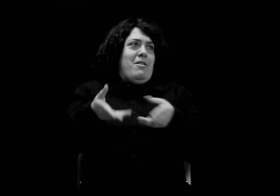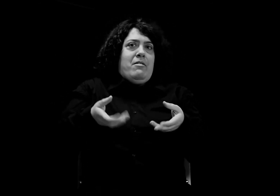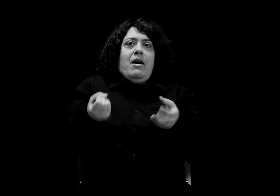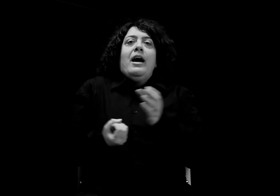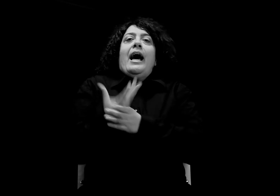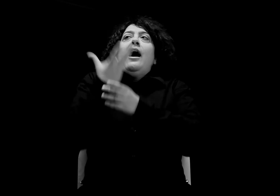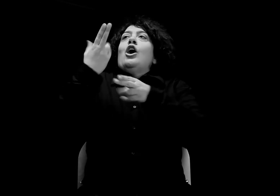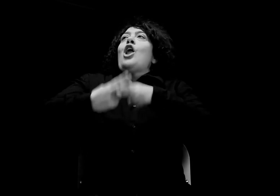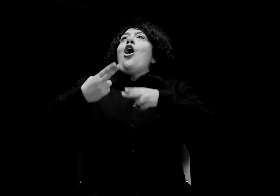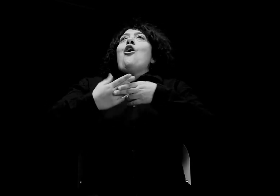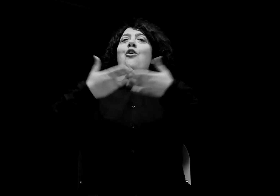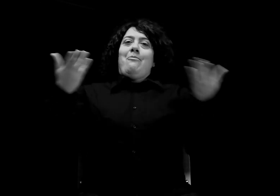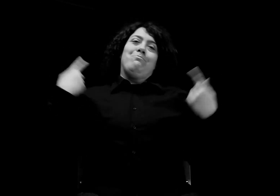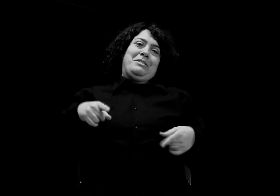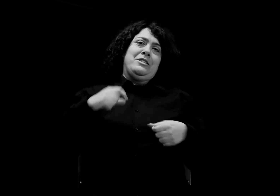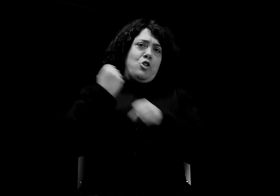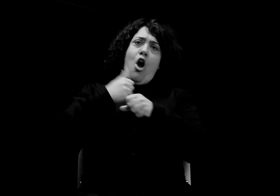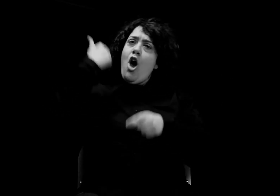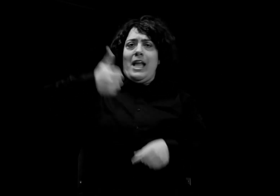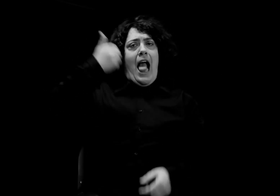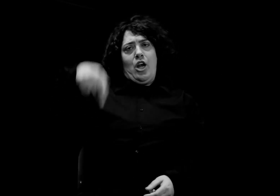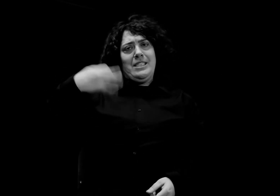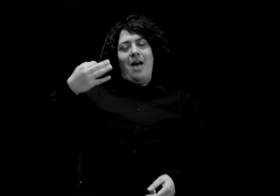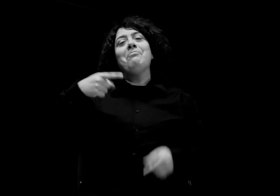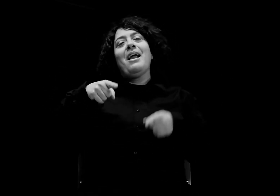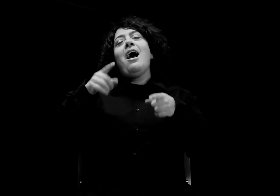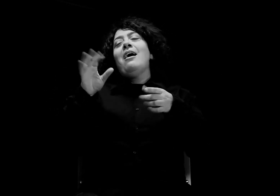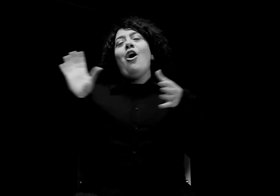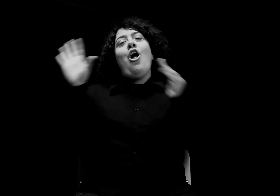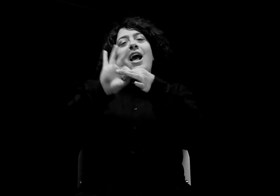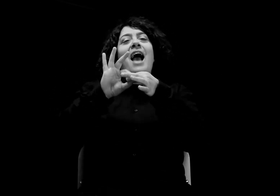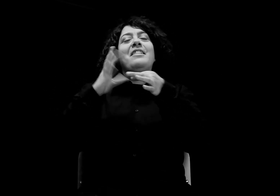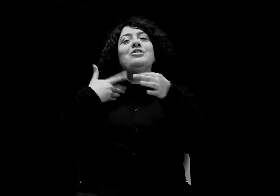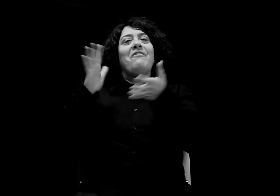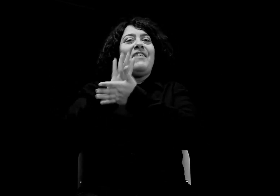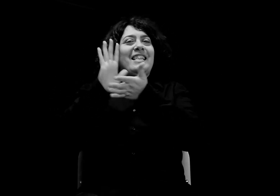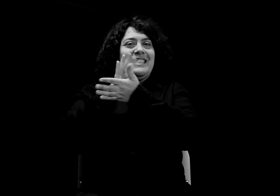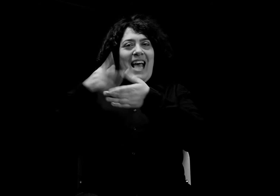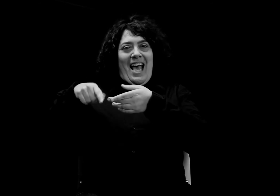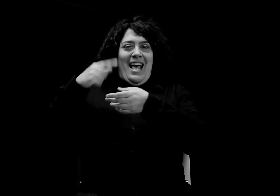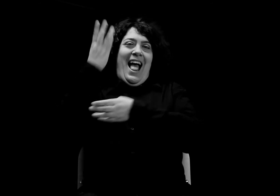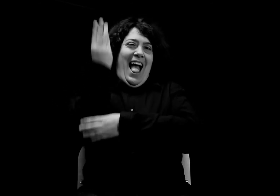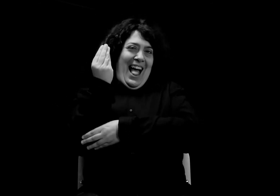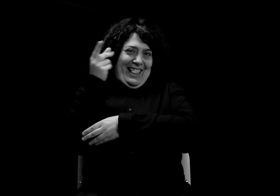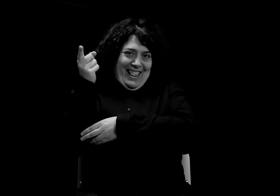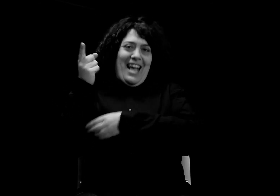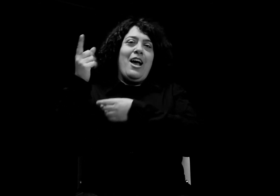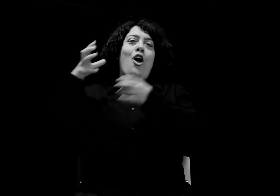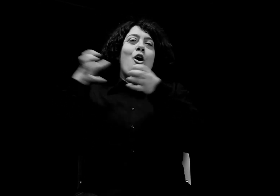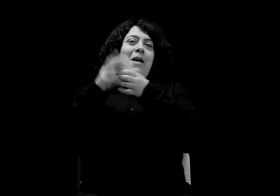a un momento importante che viene ricordato ogni anno questa poesia è legata anche ad una festa dell'ente nazionale sordi dell'allora